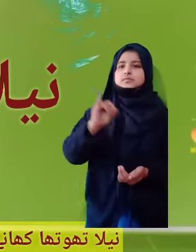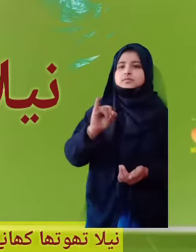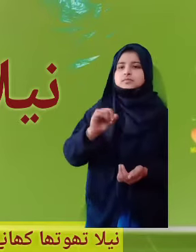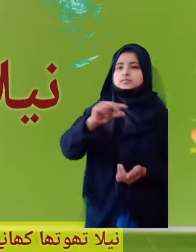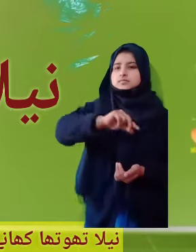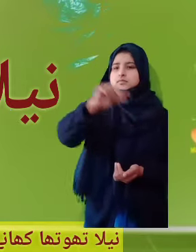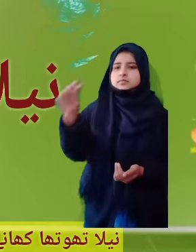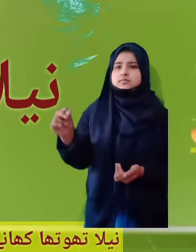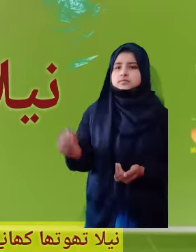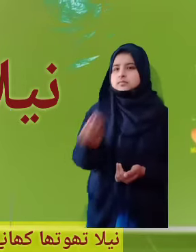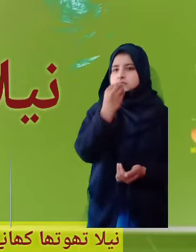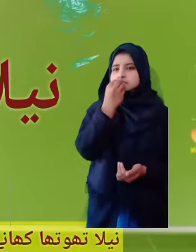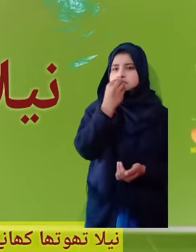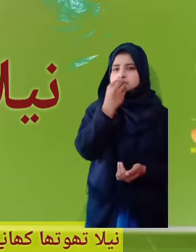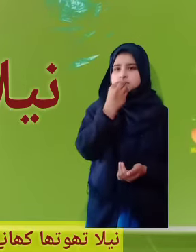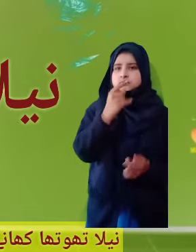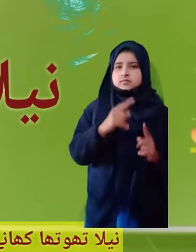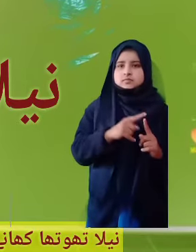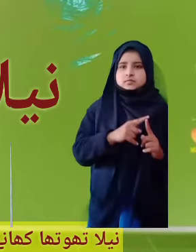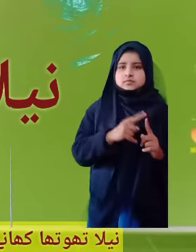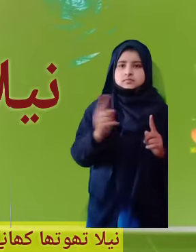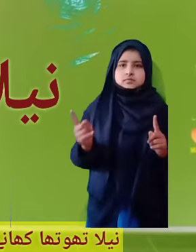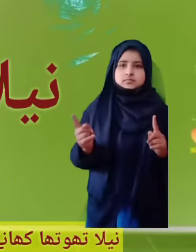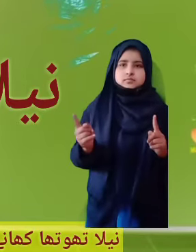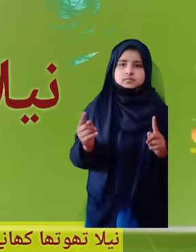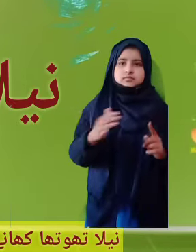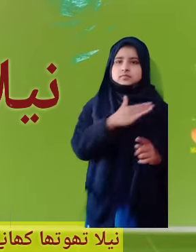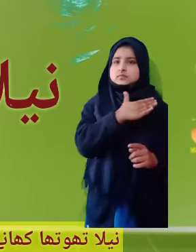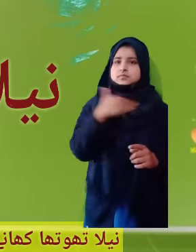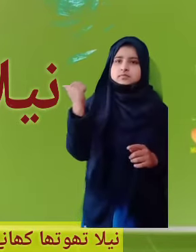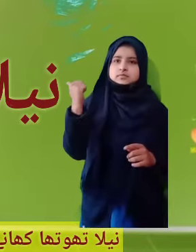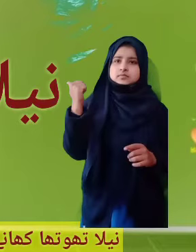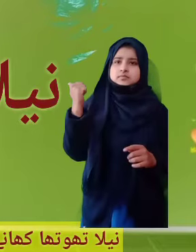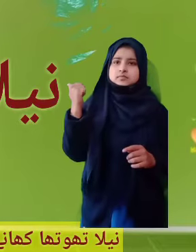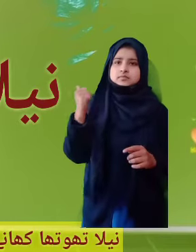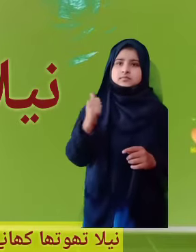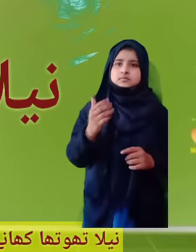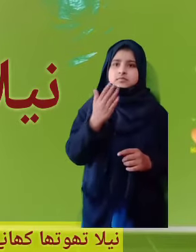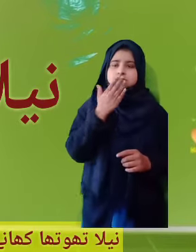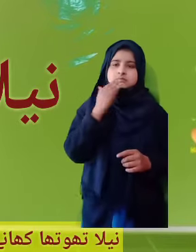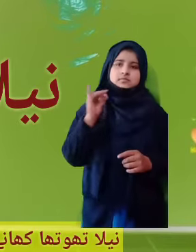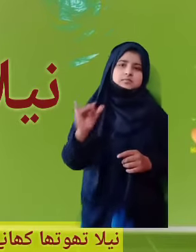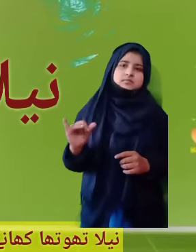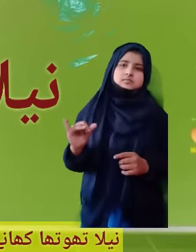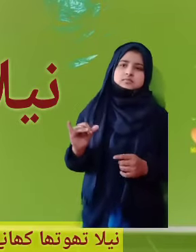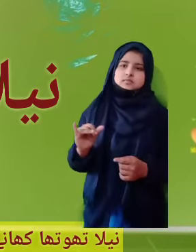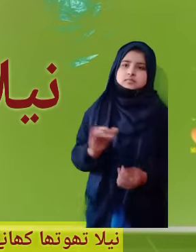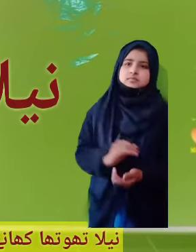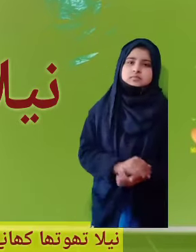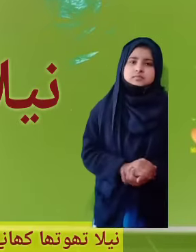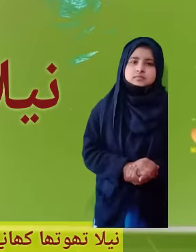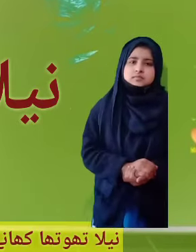नीला थोथा खाने से मौत हो जाती है।